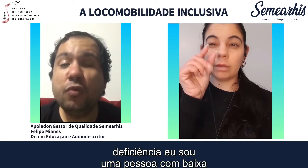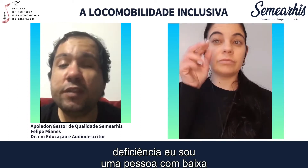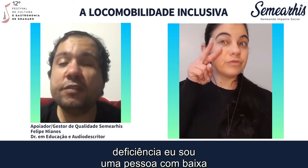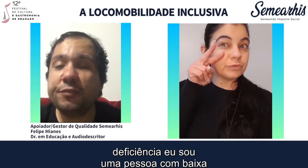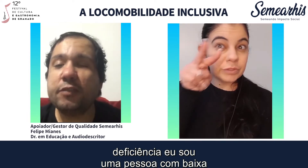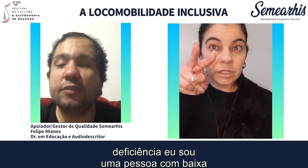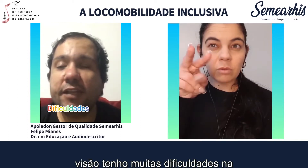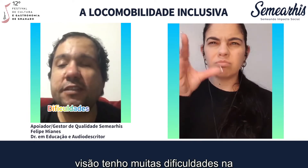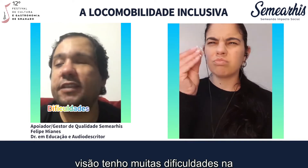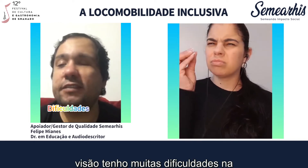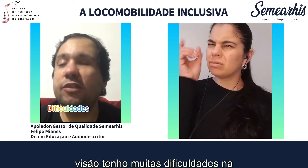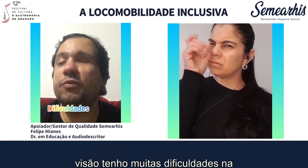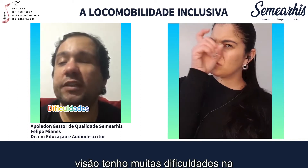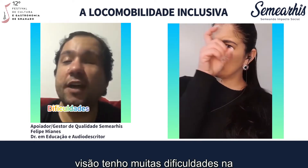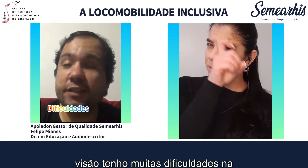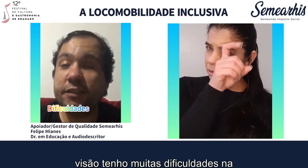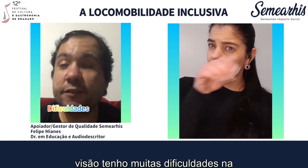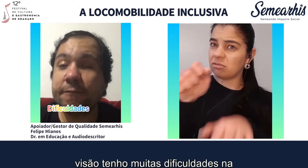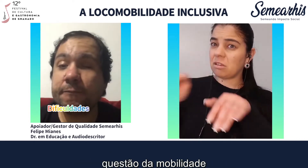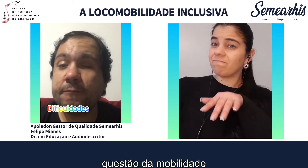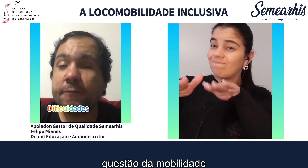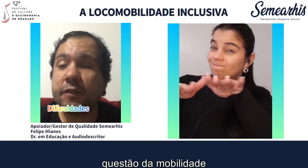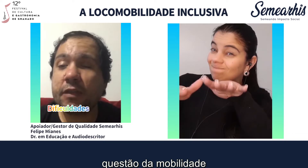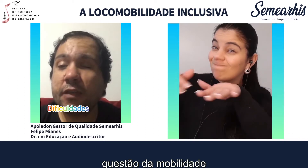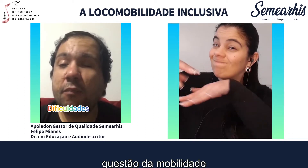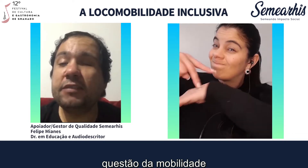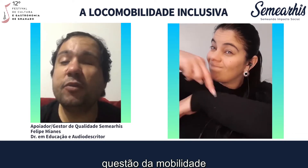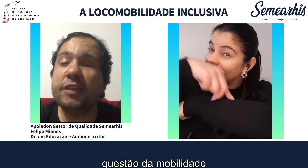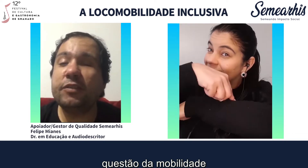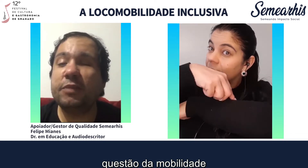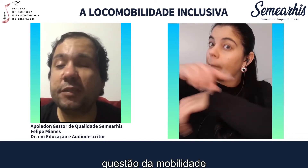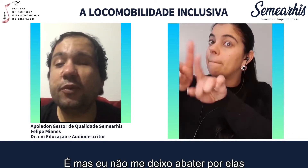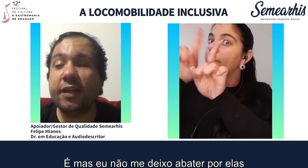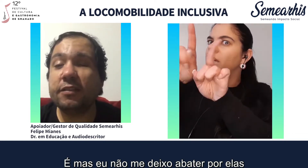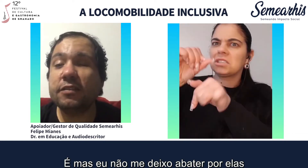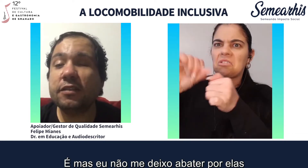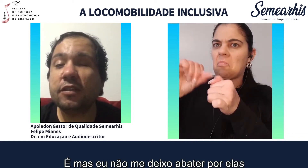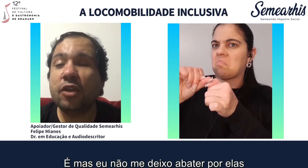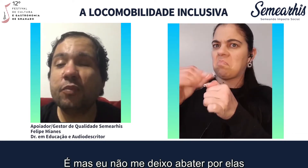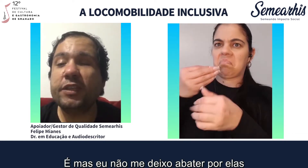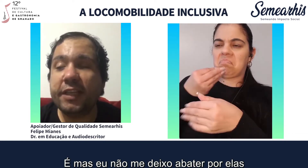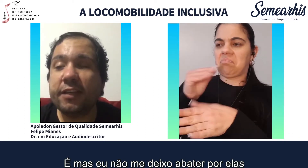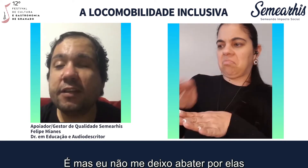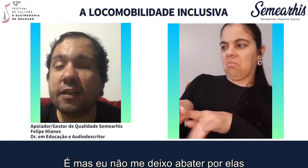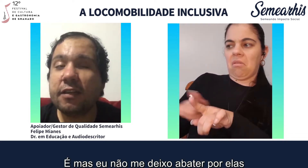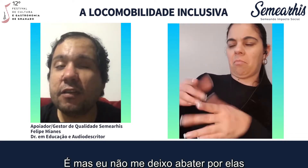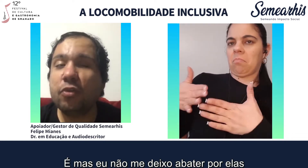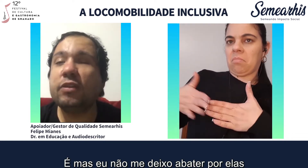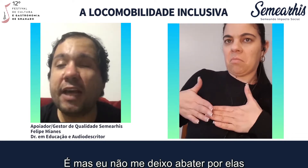tenho muitas dificuldades na questão da mobilidade, mas eu não me deixo abater por elas,